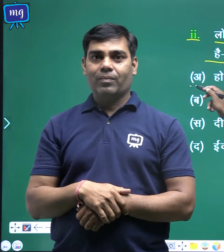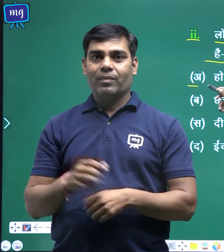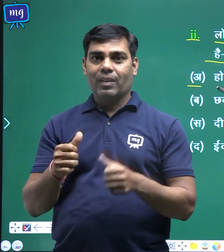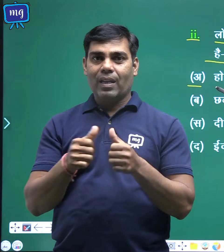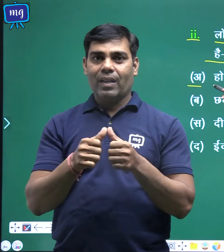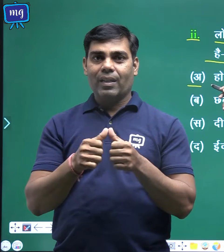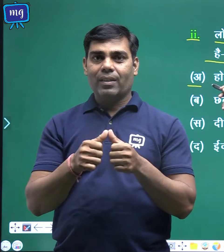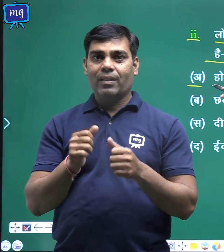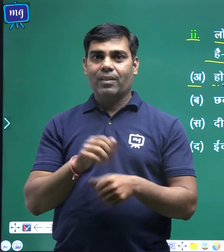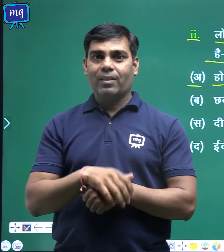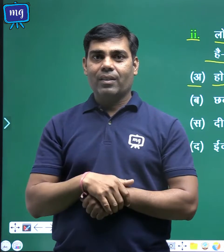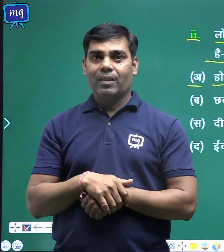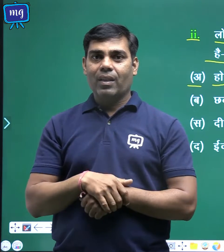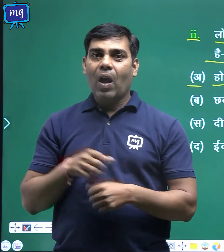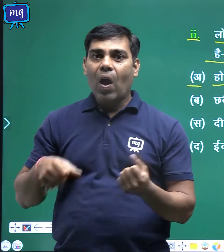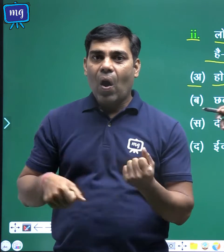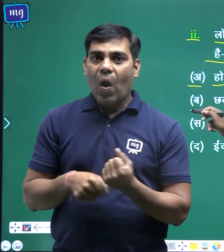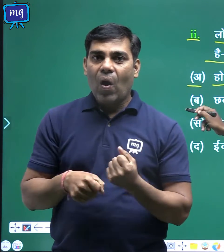अ, होली।